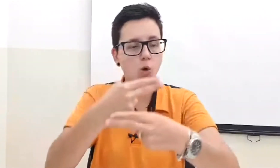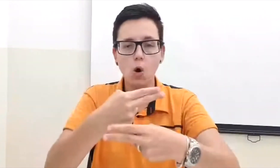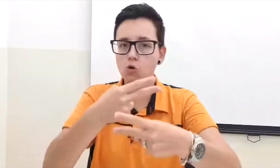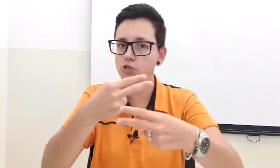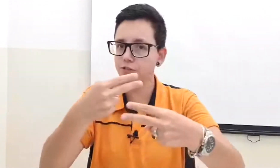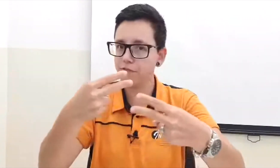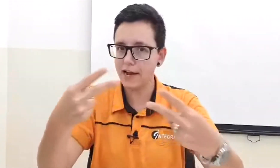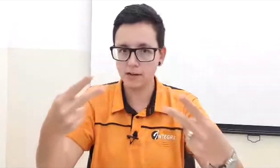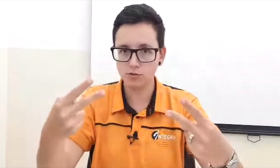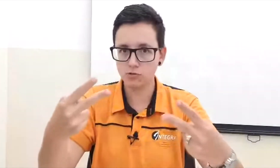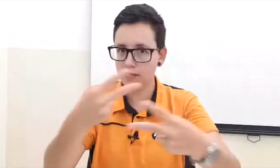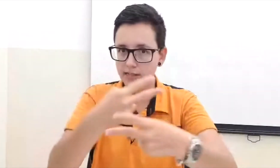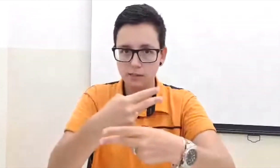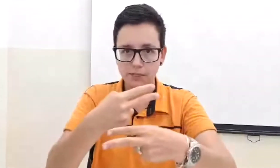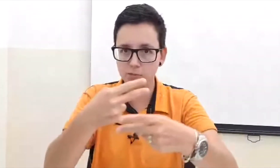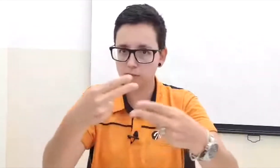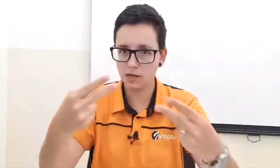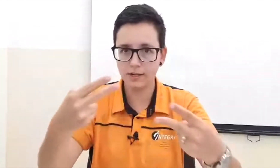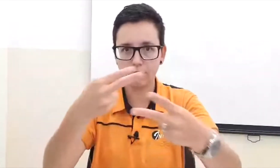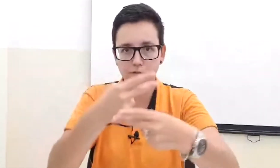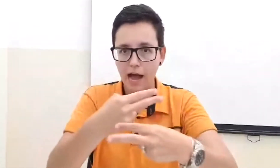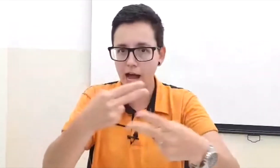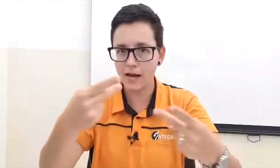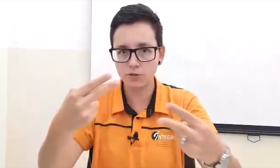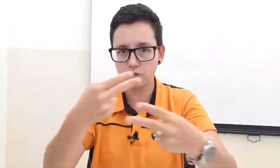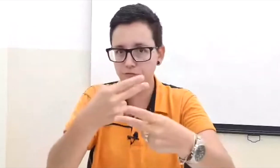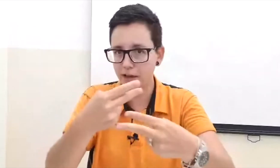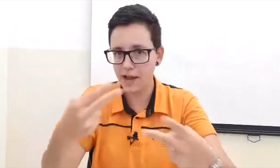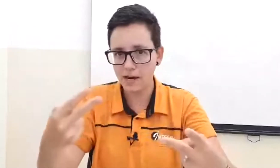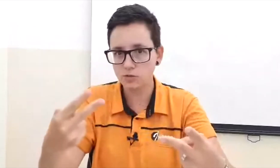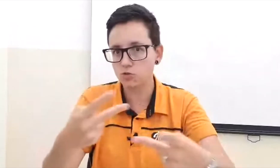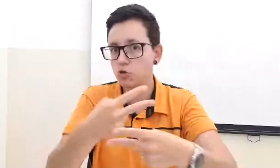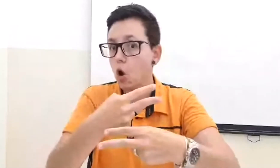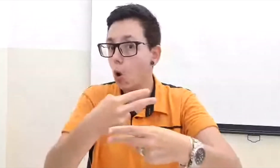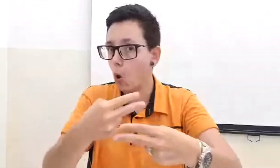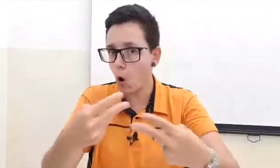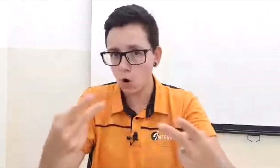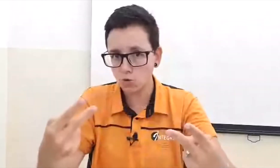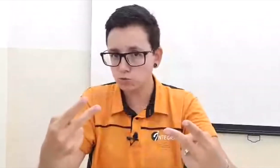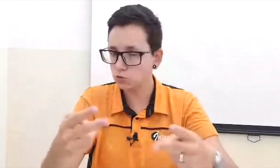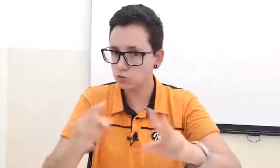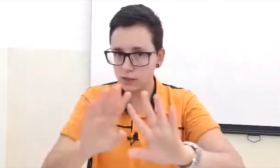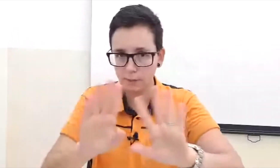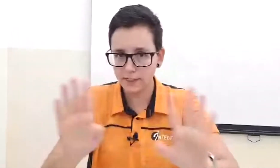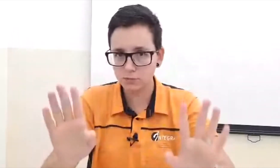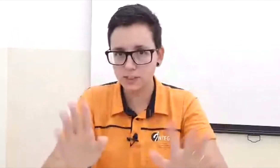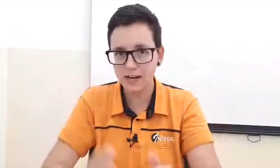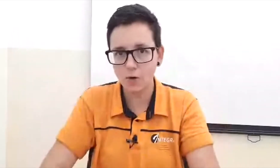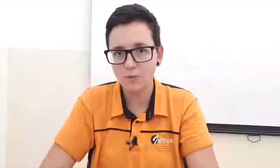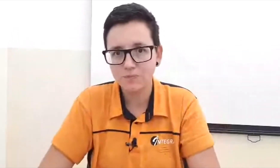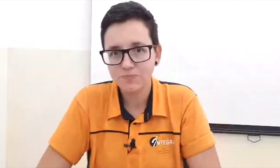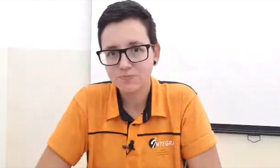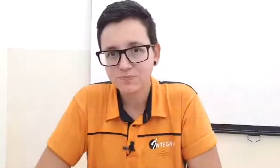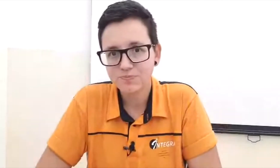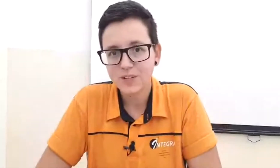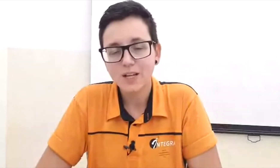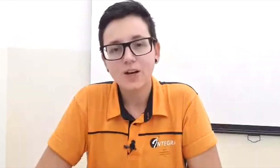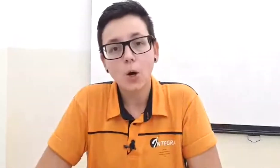ou diversos. É esse mesmo sinal aqui, vários, diversos, outros, é o mesmo sinal. Olha